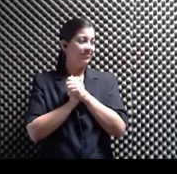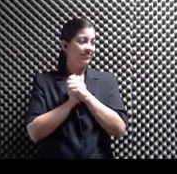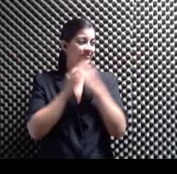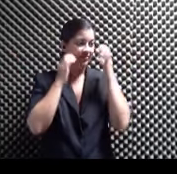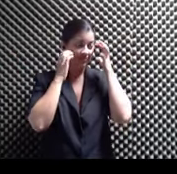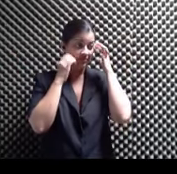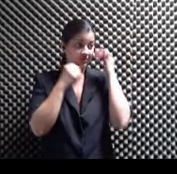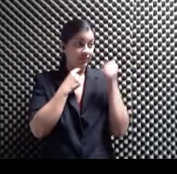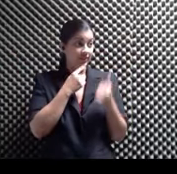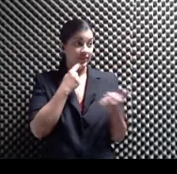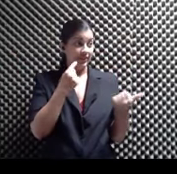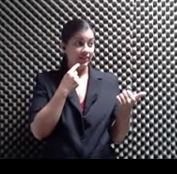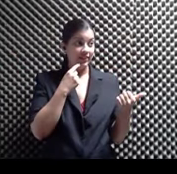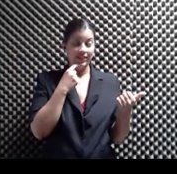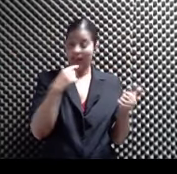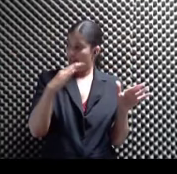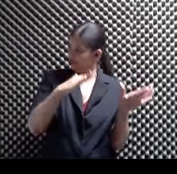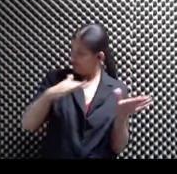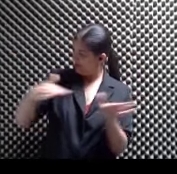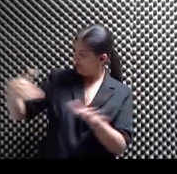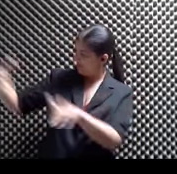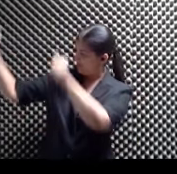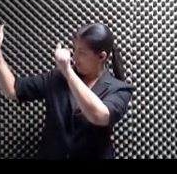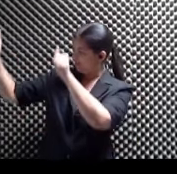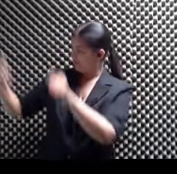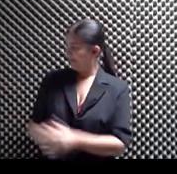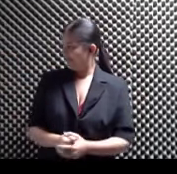Y tú le dices... Llévatelo, reina.